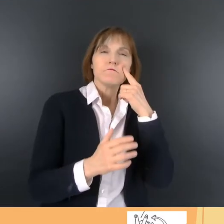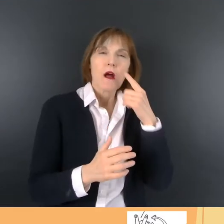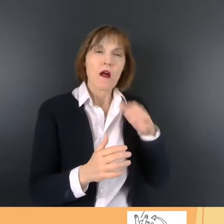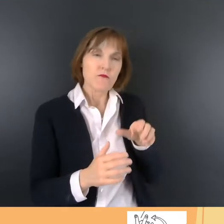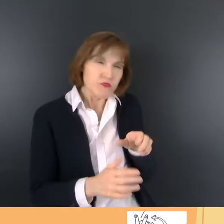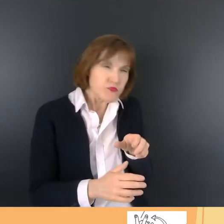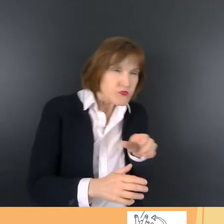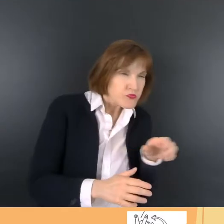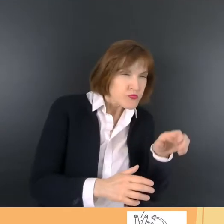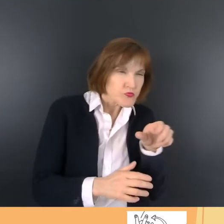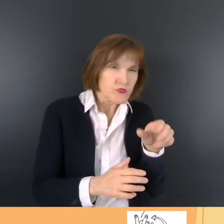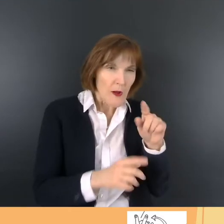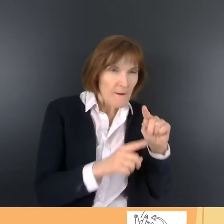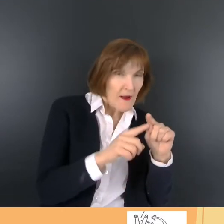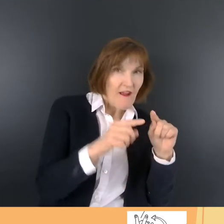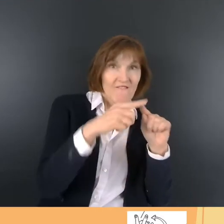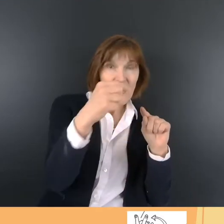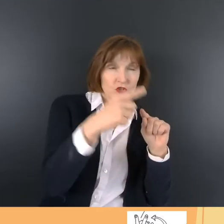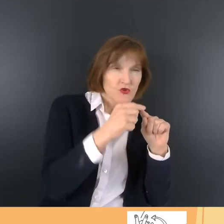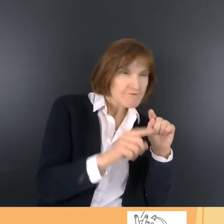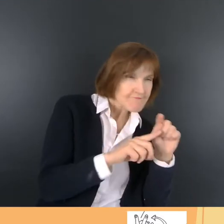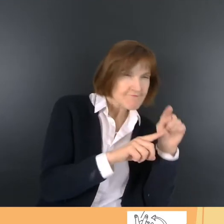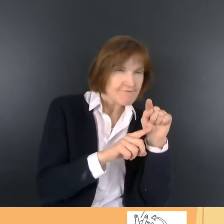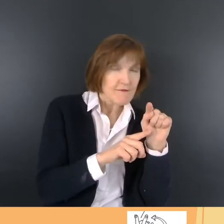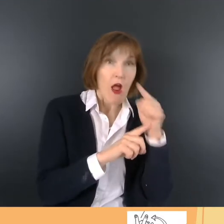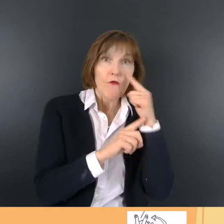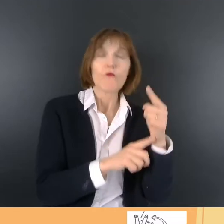donc, par exemple, ici, projet Amudea gratuit,